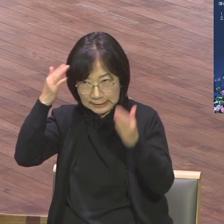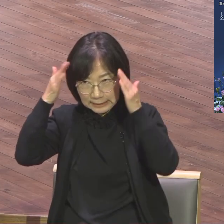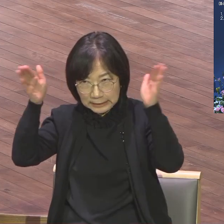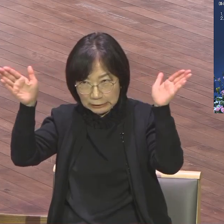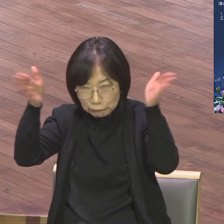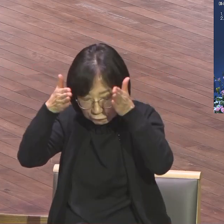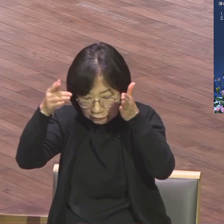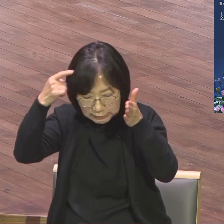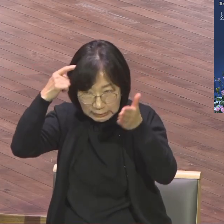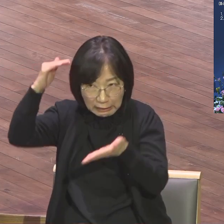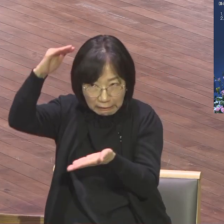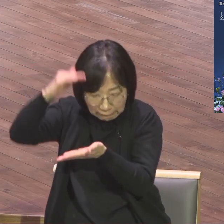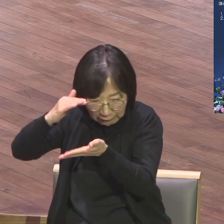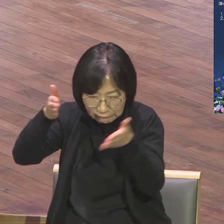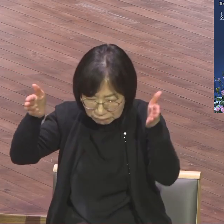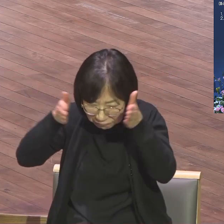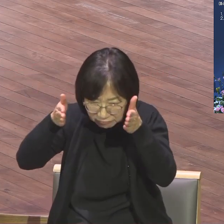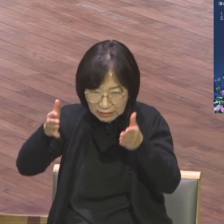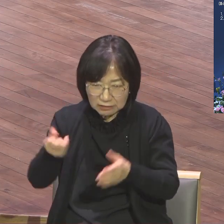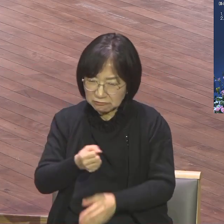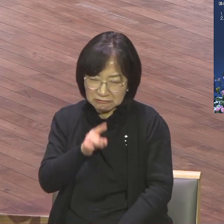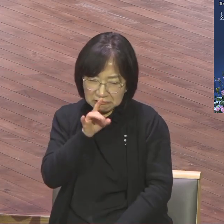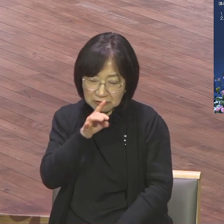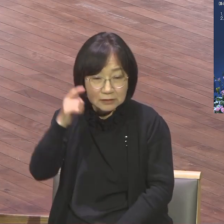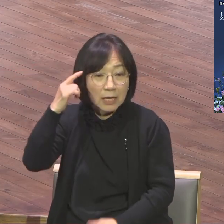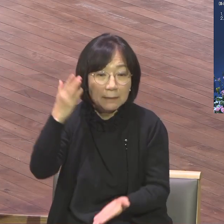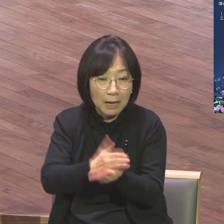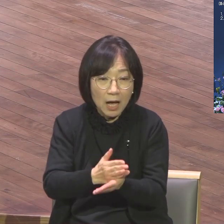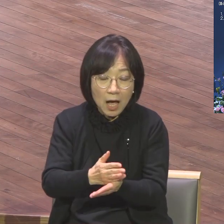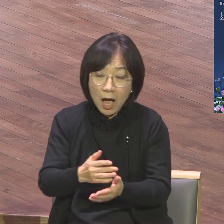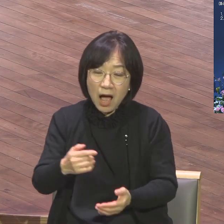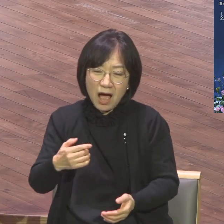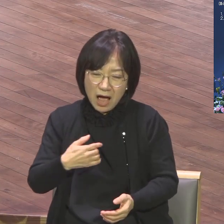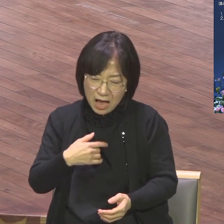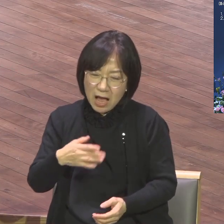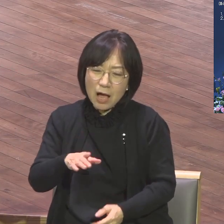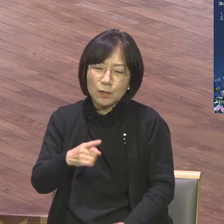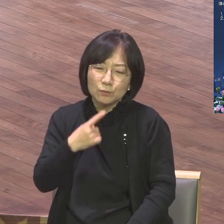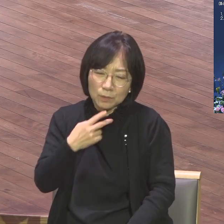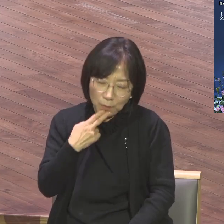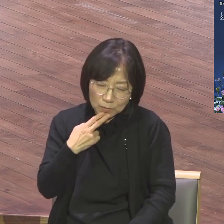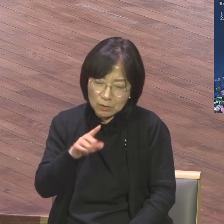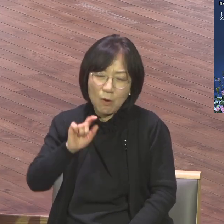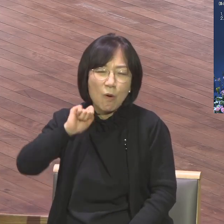그 자기 수준은 맞아요. 근데 하나님과 함께 하시면 돼요.